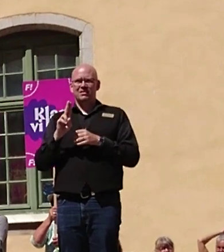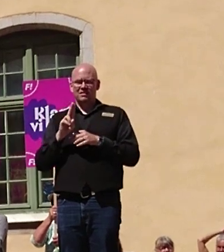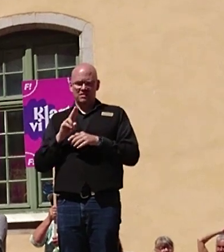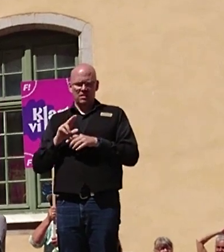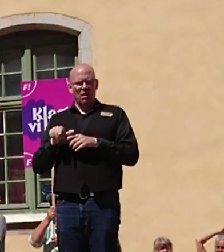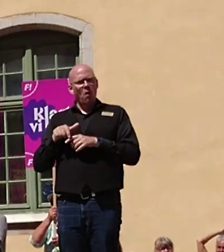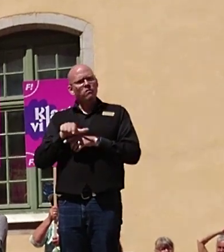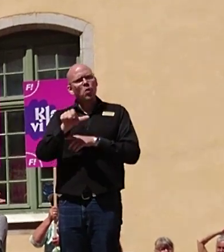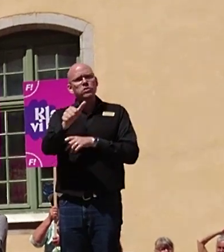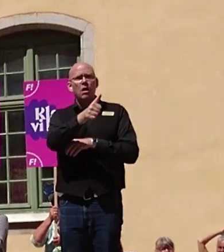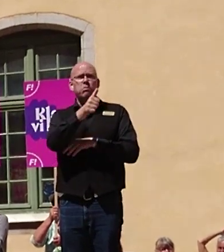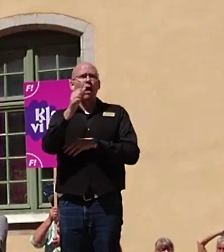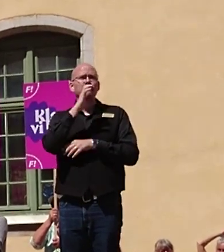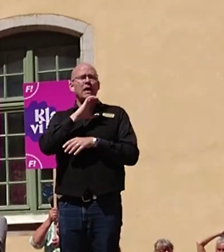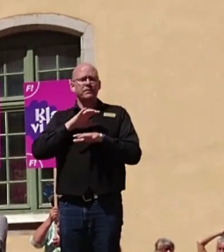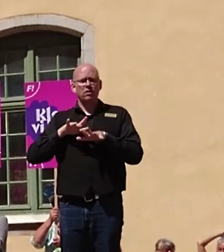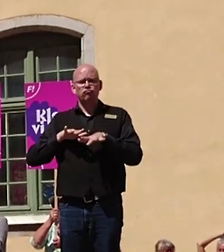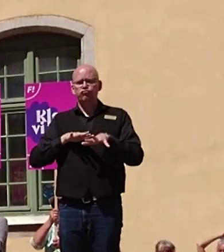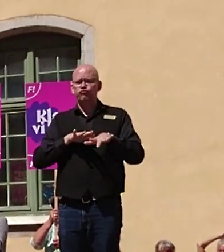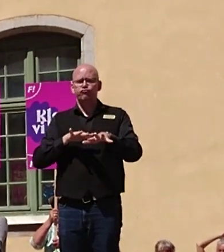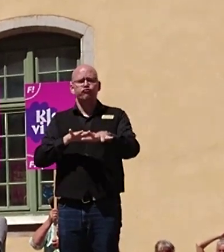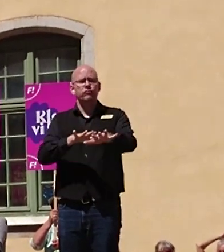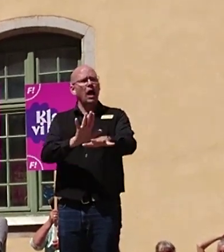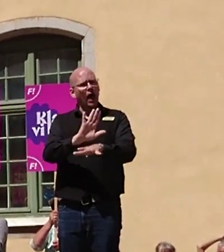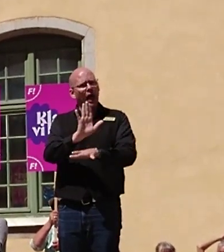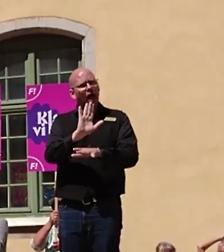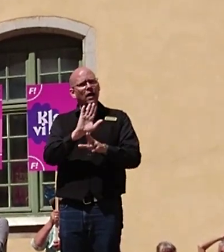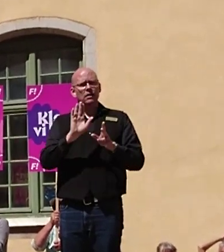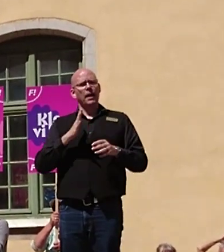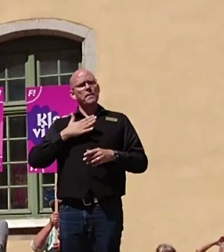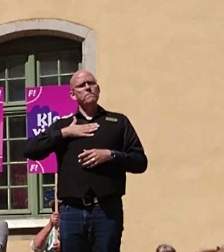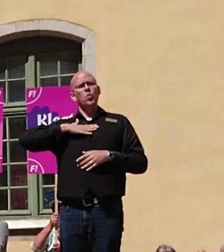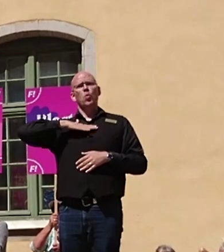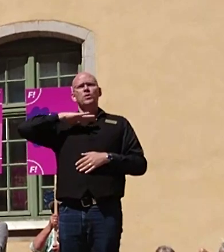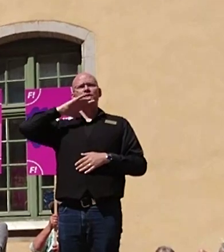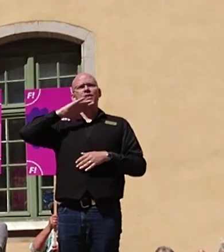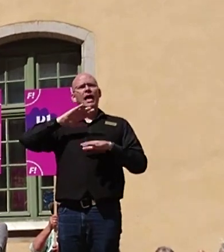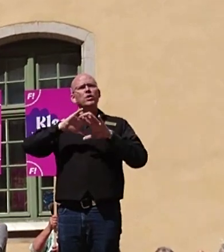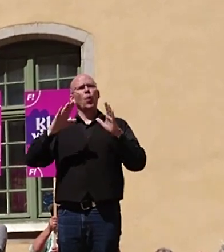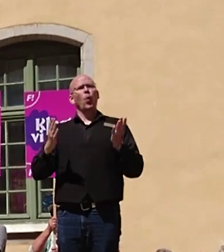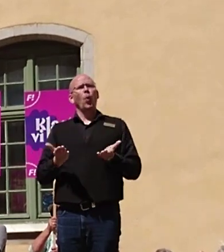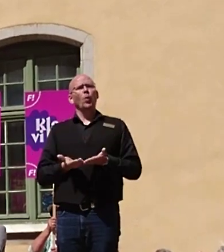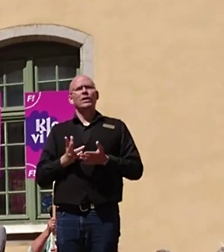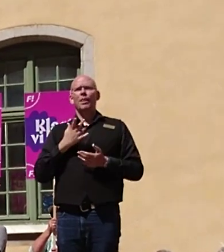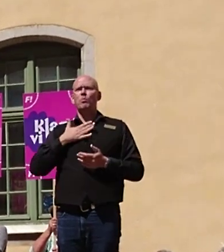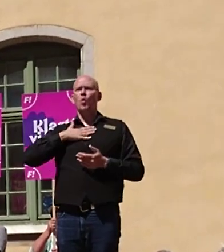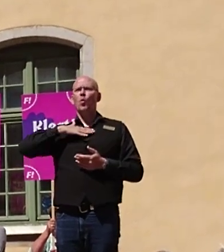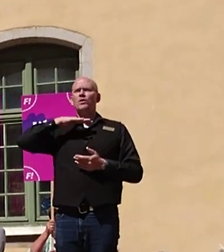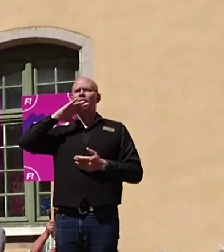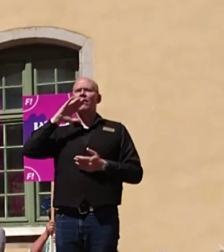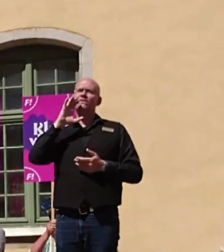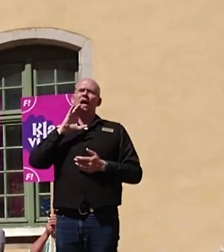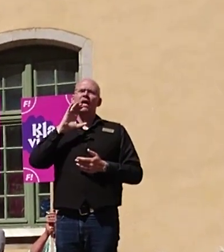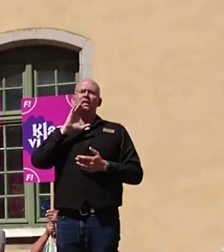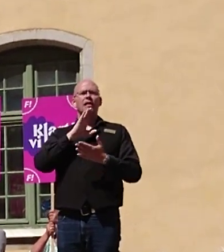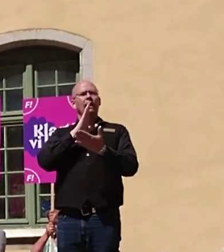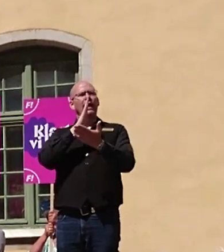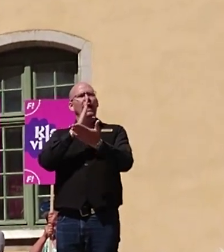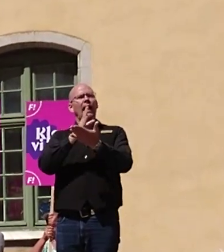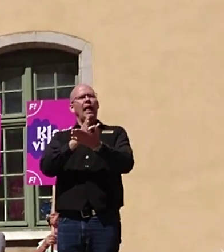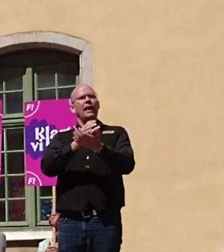bara vatten eller rinnande element, utan det är också vår moderjord eller vår modervatten eller en helig berg och sådär